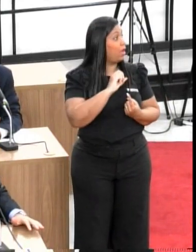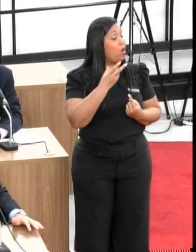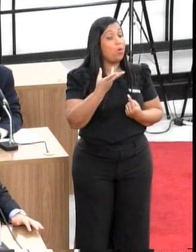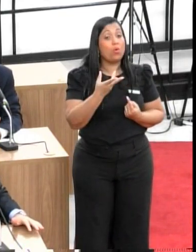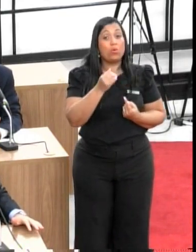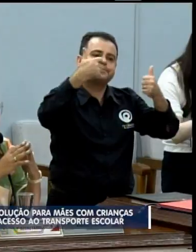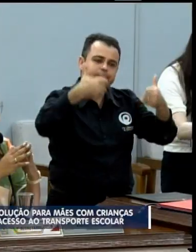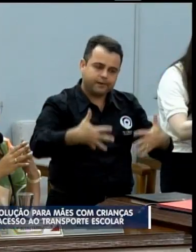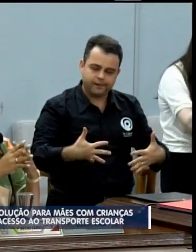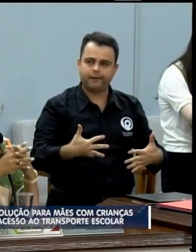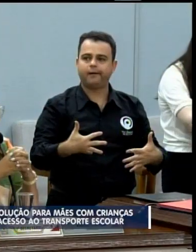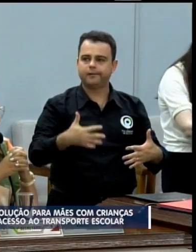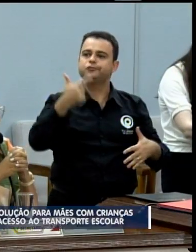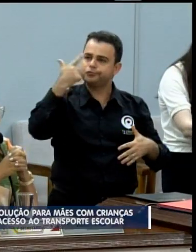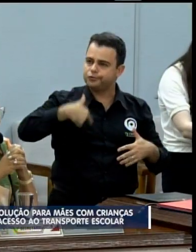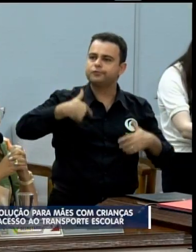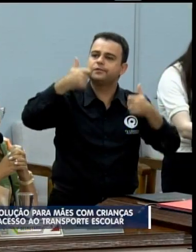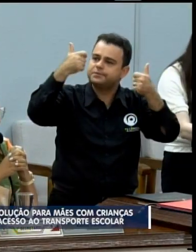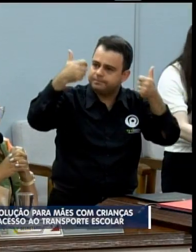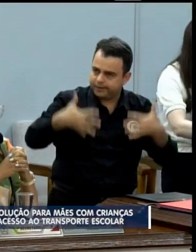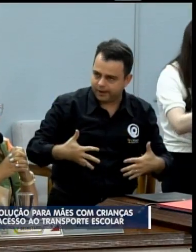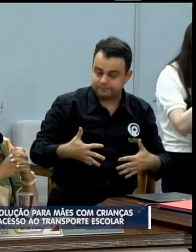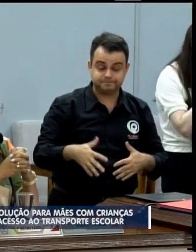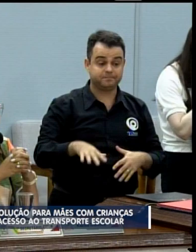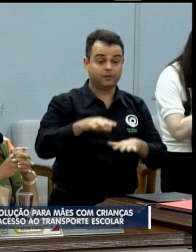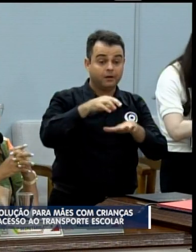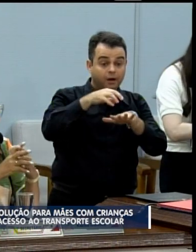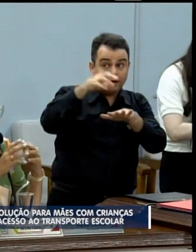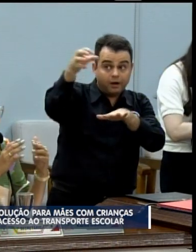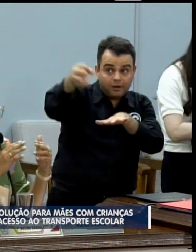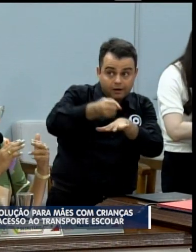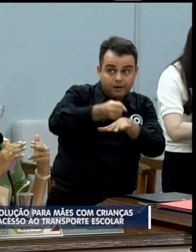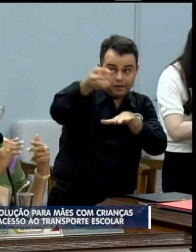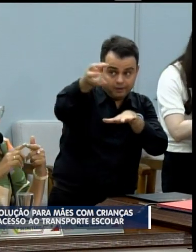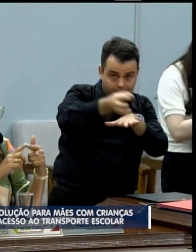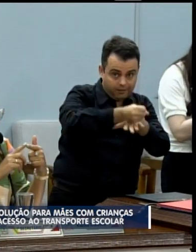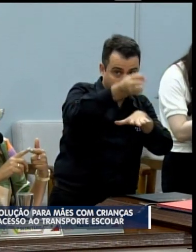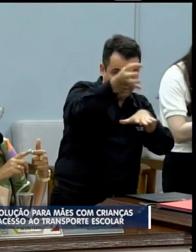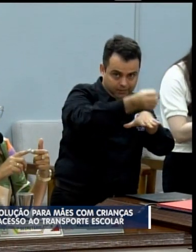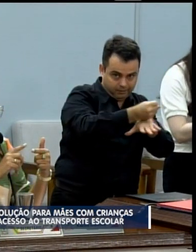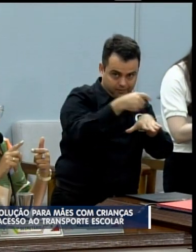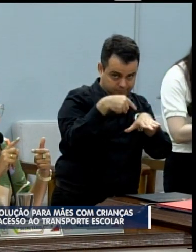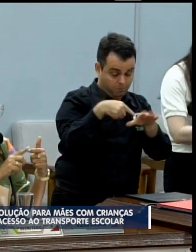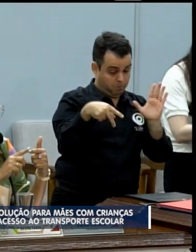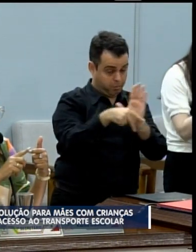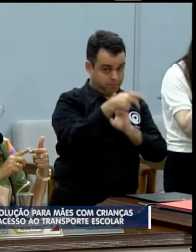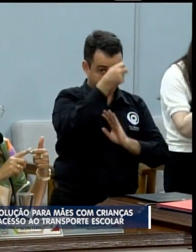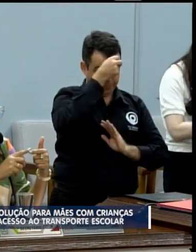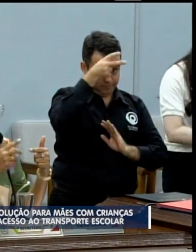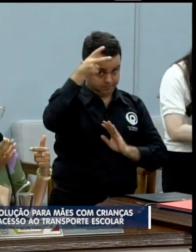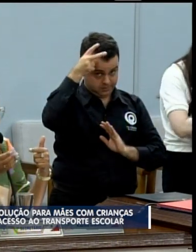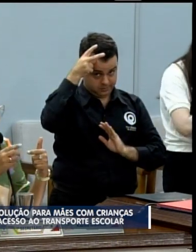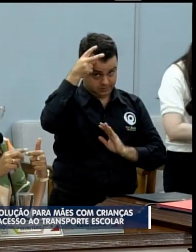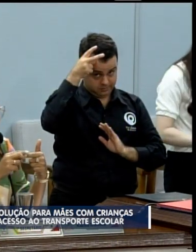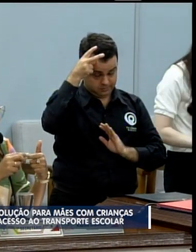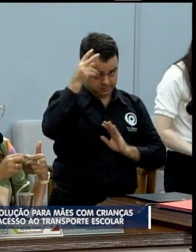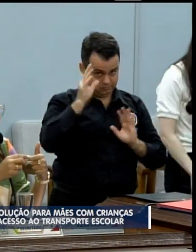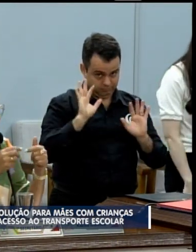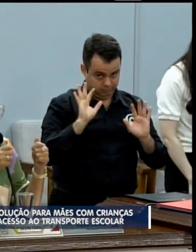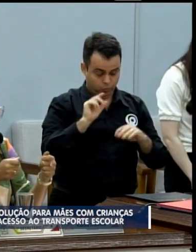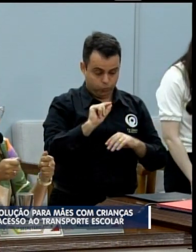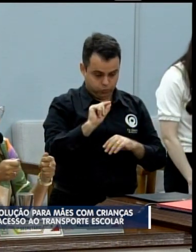novamente. Transporte escolar, ok? Então, tem 2 vias. O ônibus